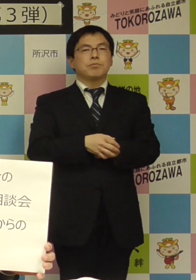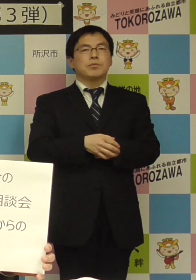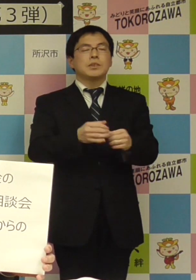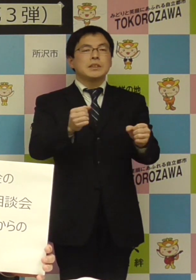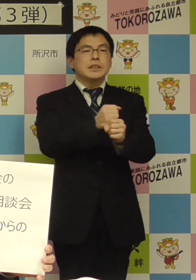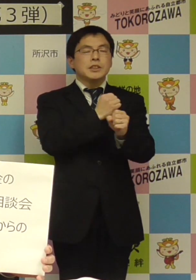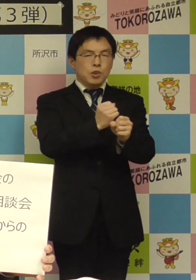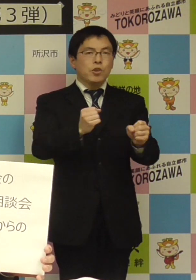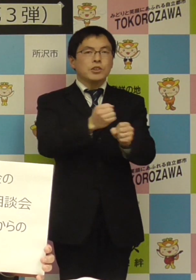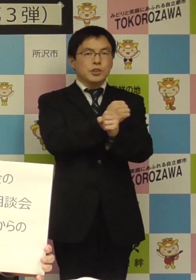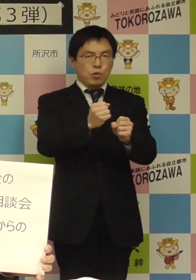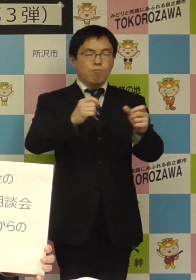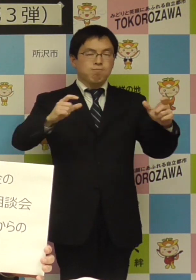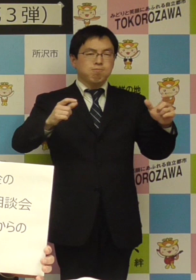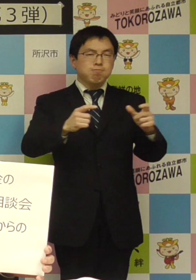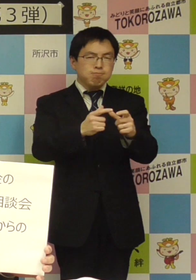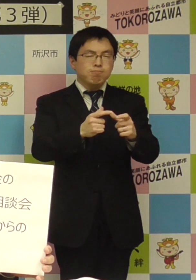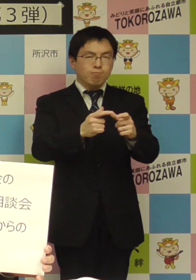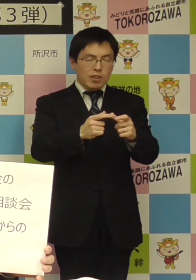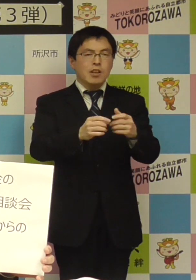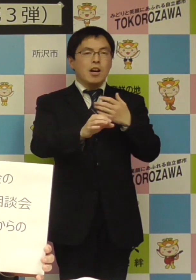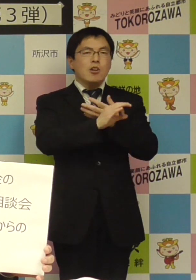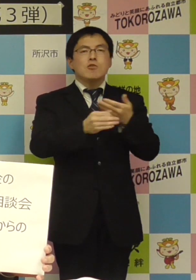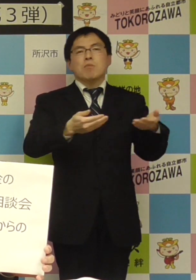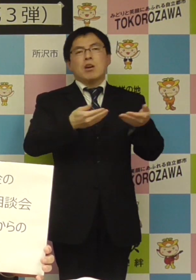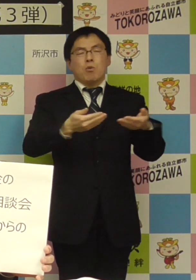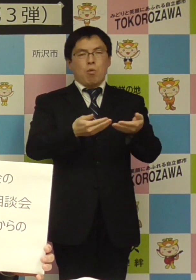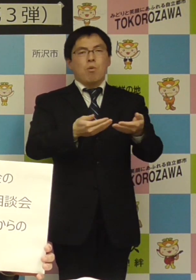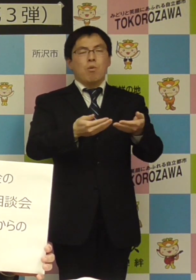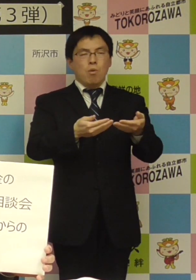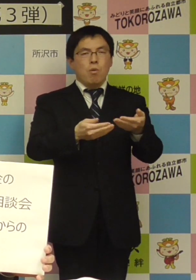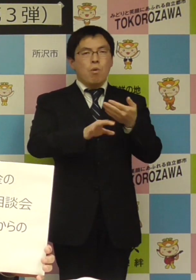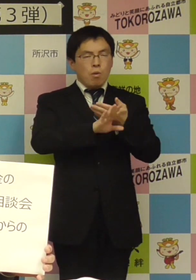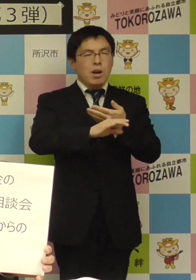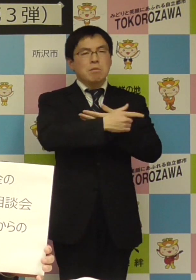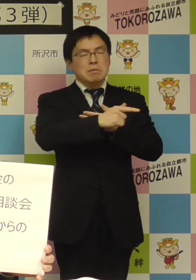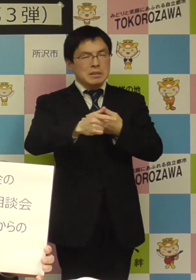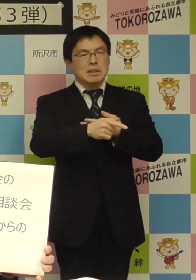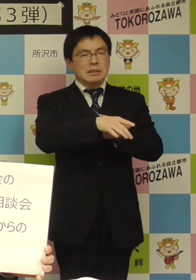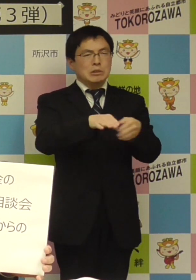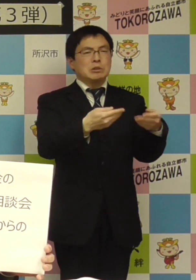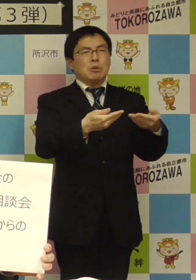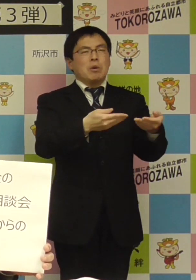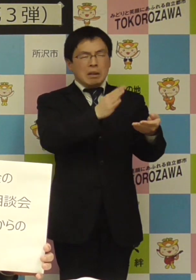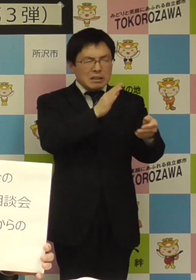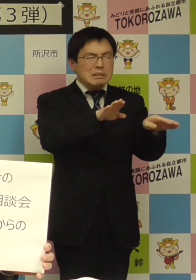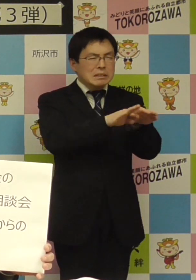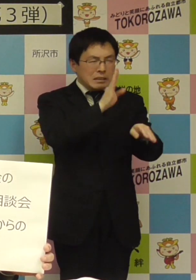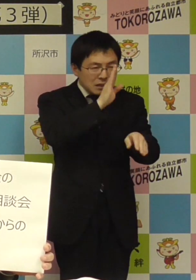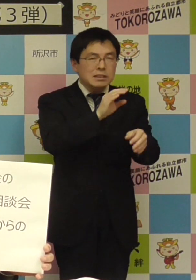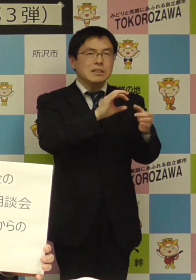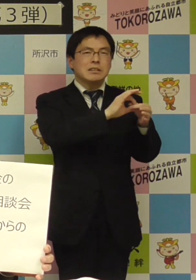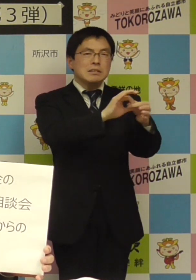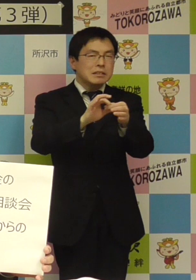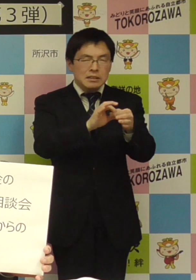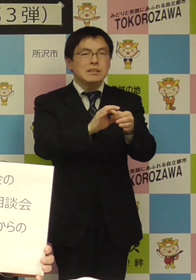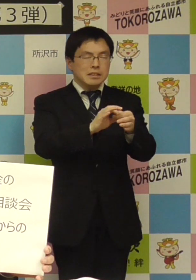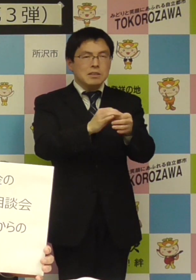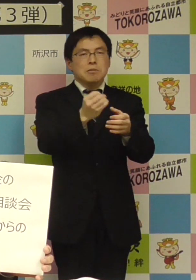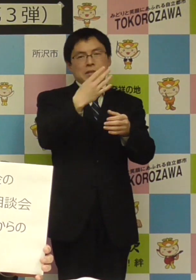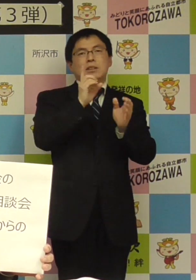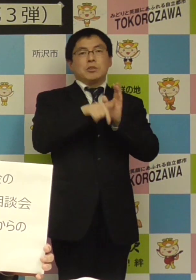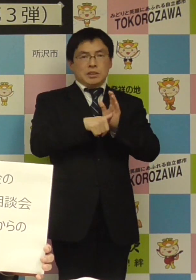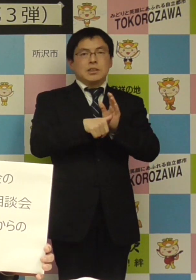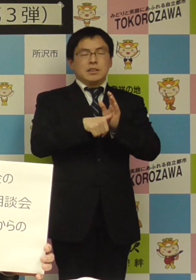事業が縮小されてアルバイトも含めて休んでくださいと企業に言われたとき